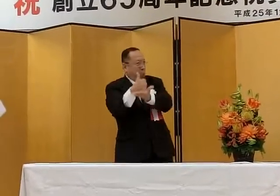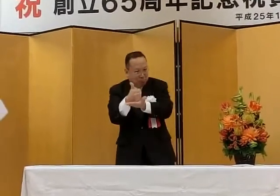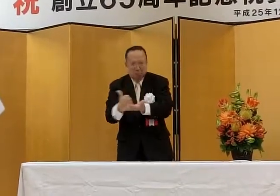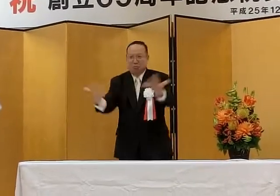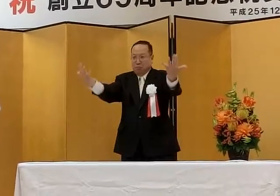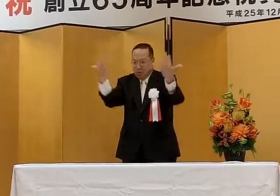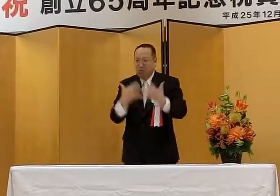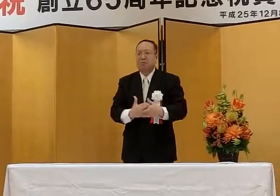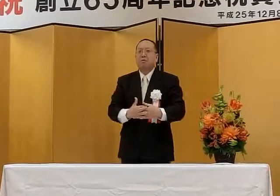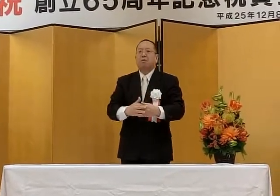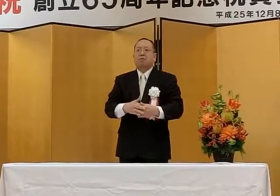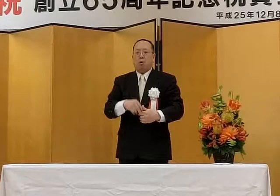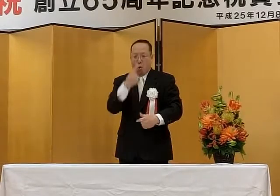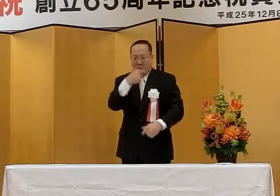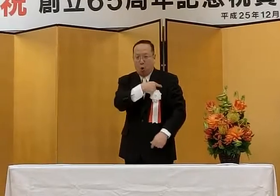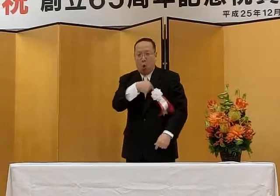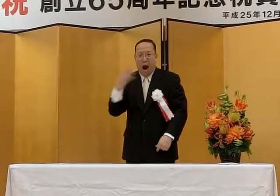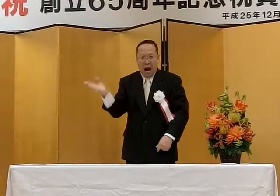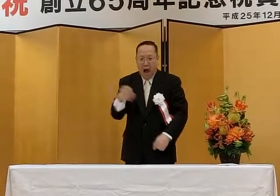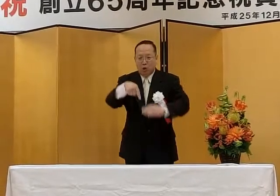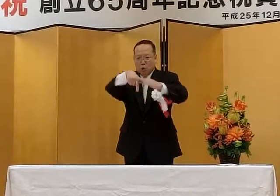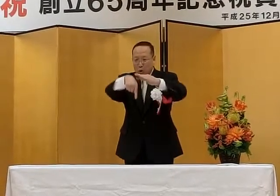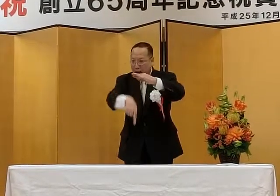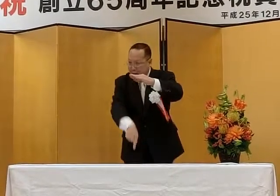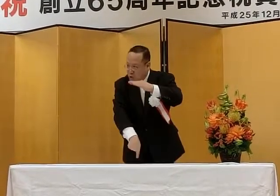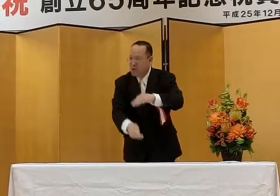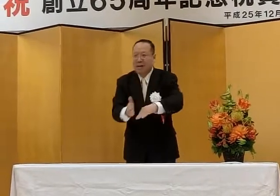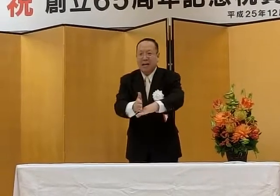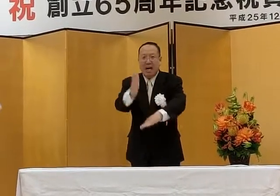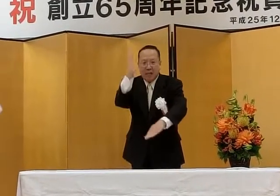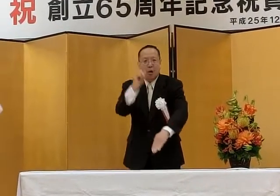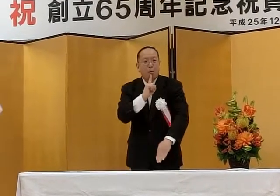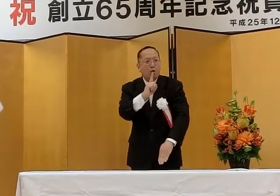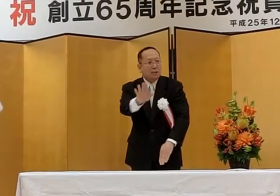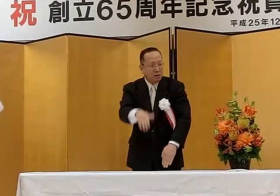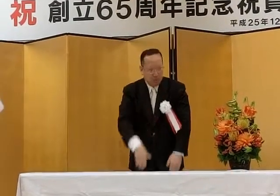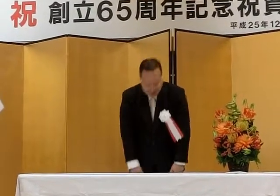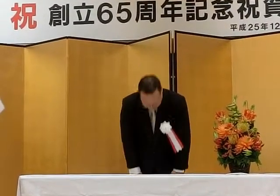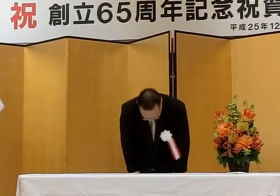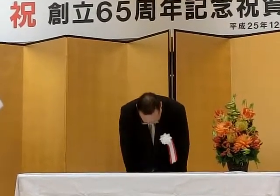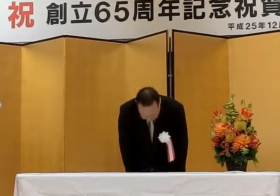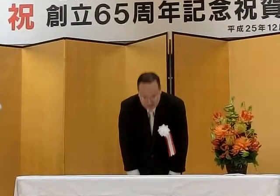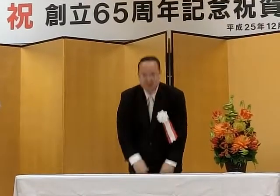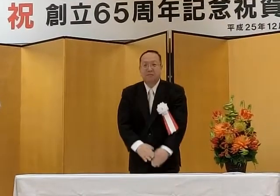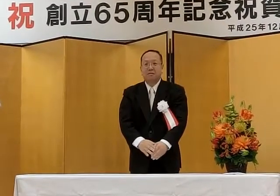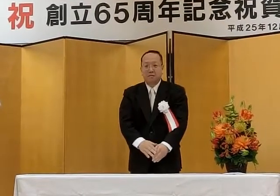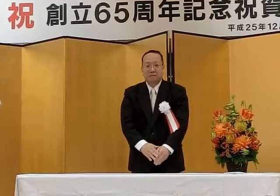行政の方々皆様お集まりいただきまして心から深く感謝申し上げます。